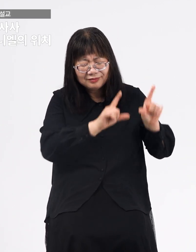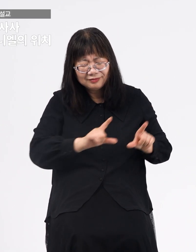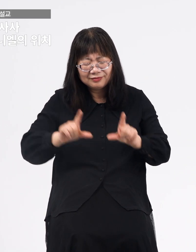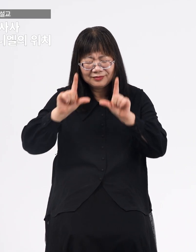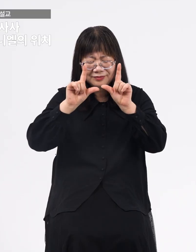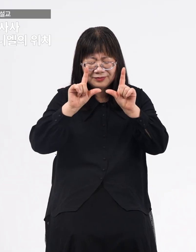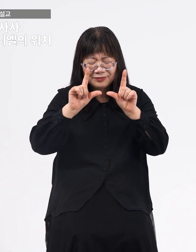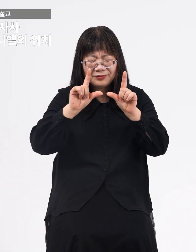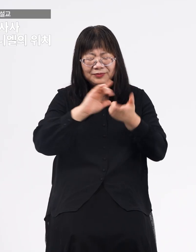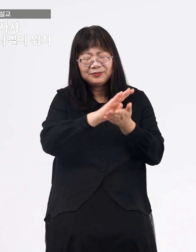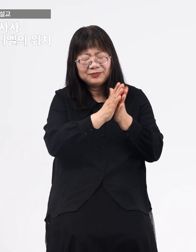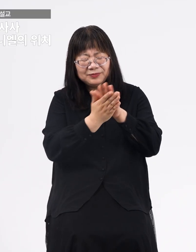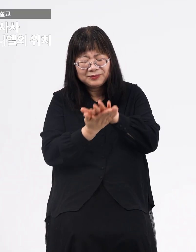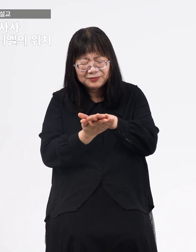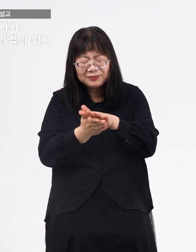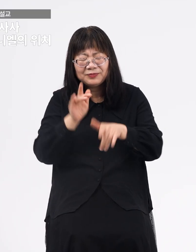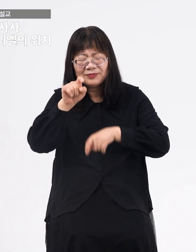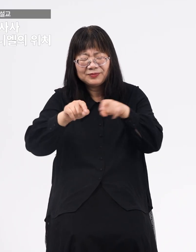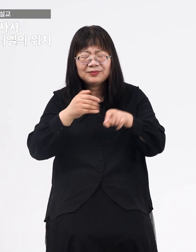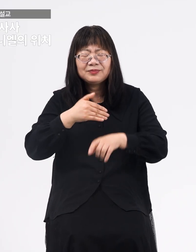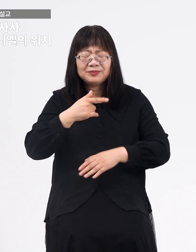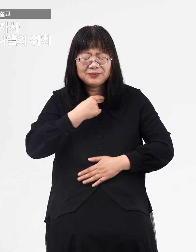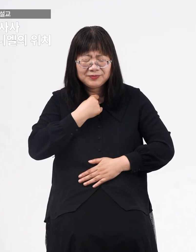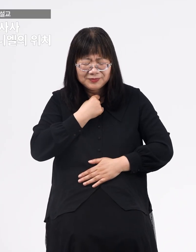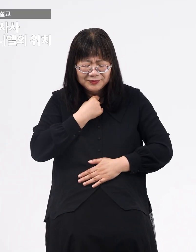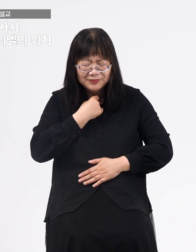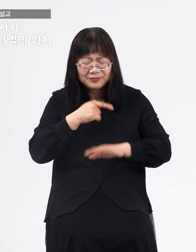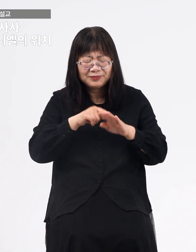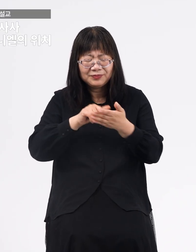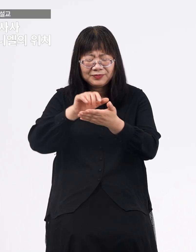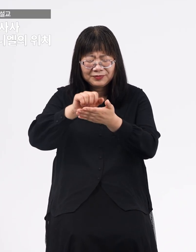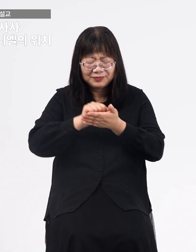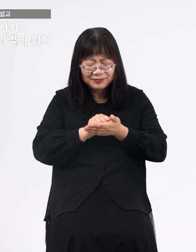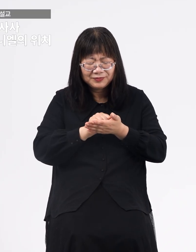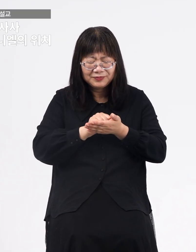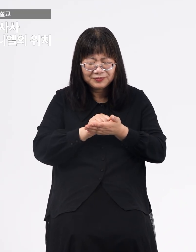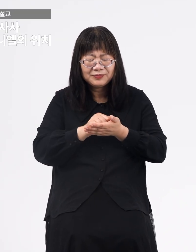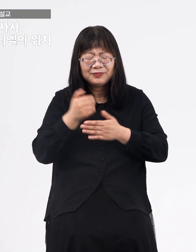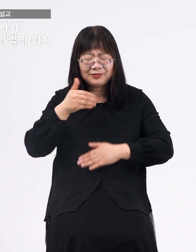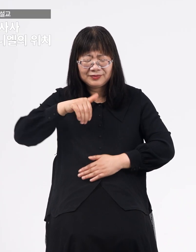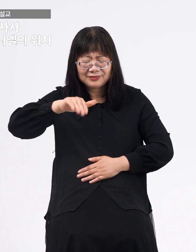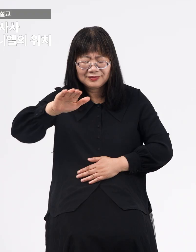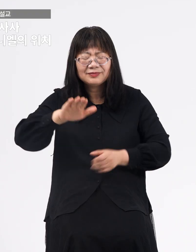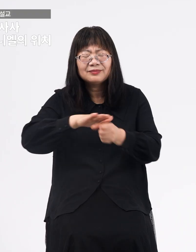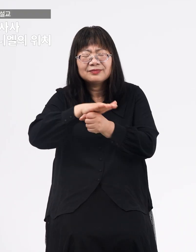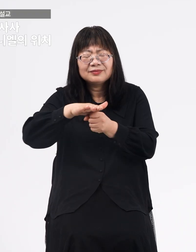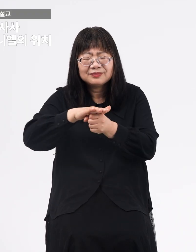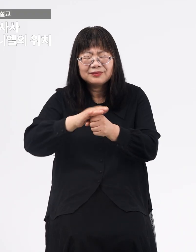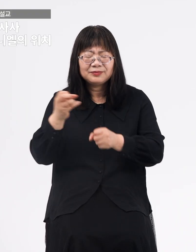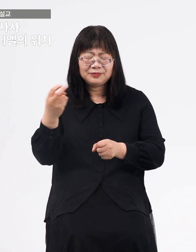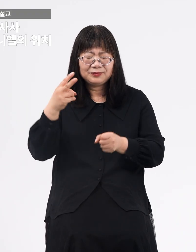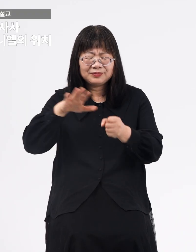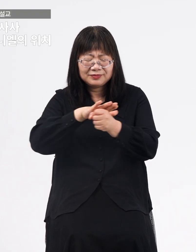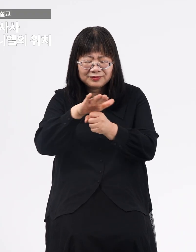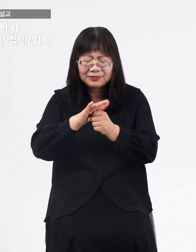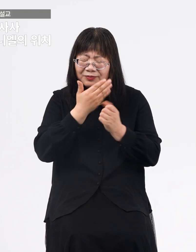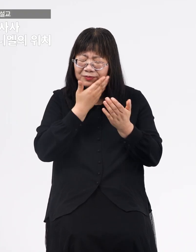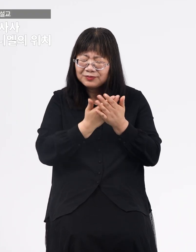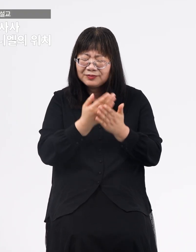삶으로 나아가기를 소망하여 저문을 나서는 사랑하고 사랑하는 귀한